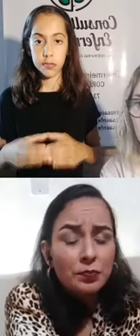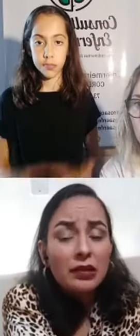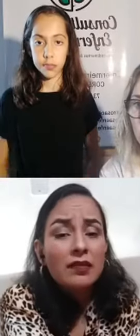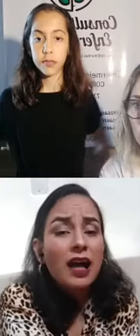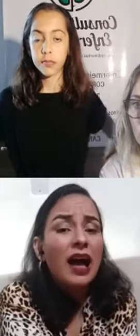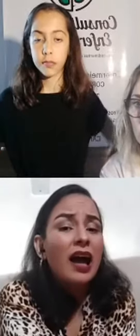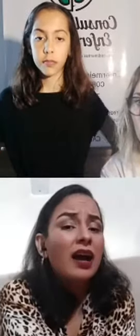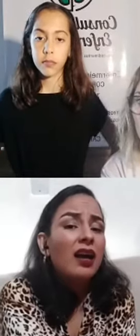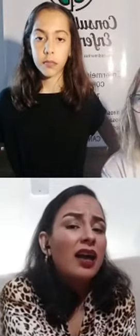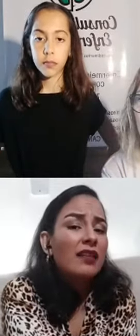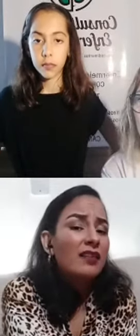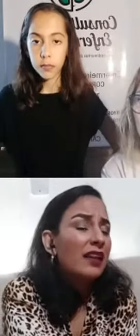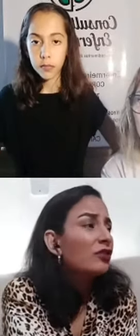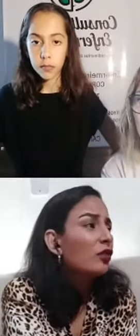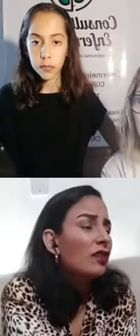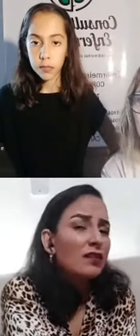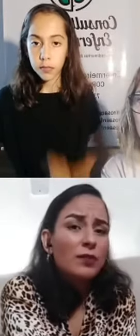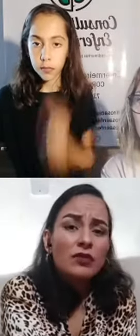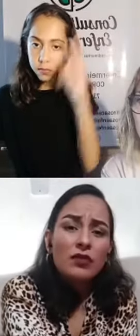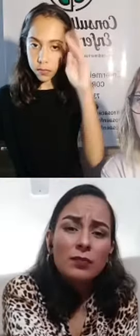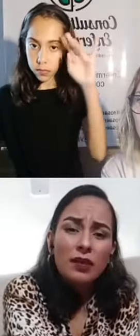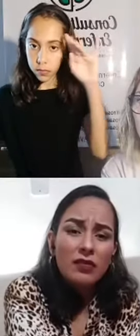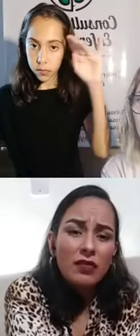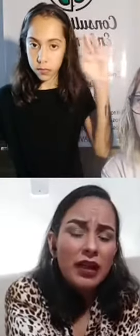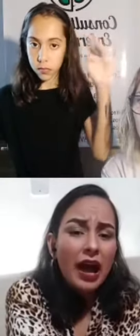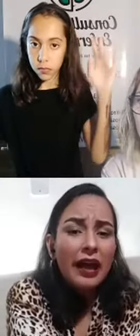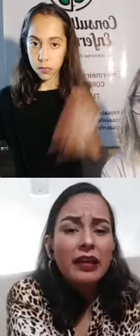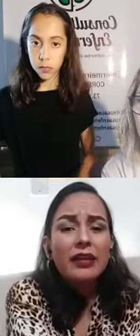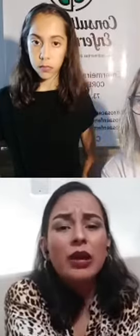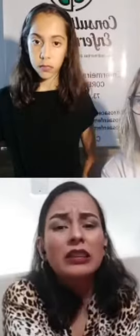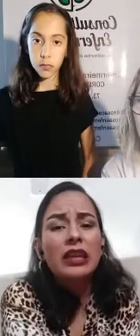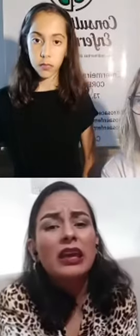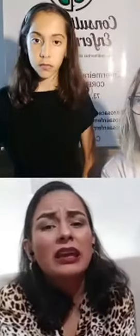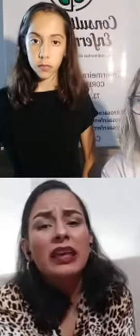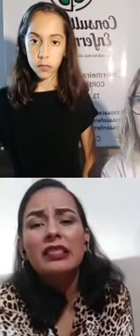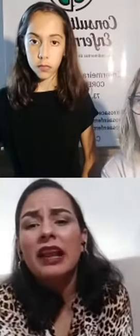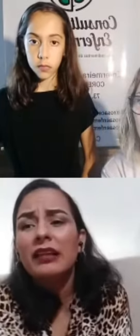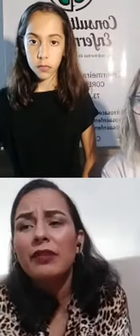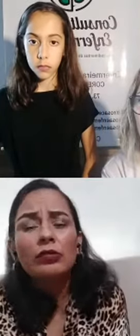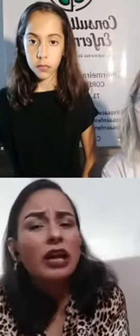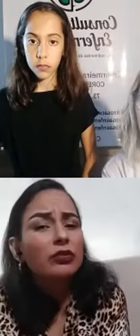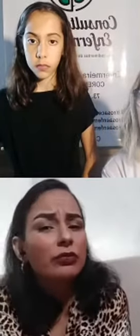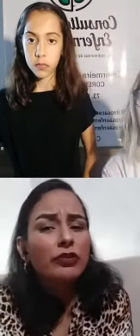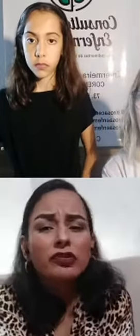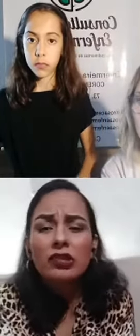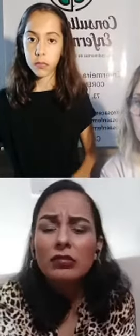de pensar essas questões que as pessoas pensam aí, e o Enem, e entrar na